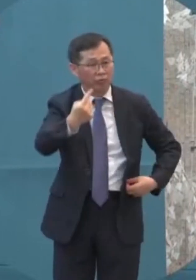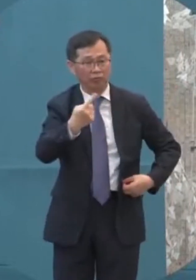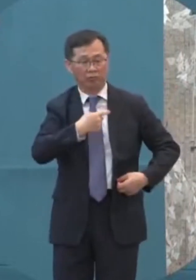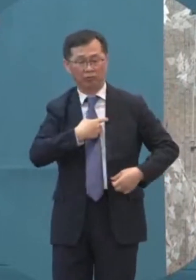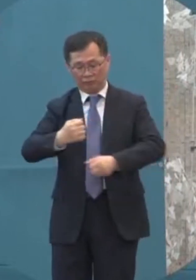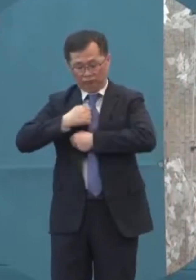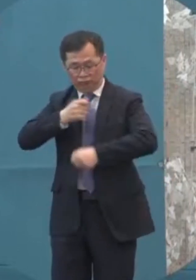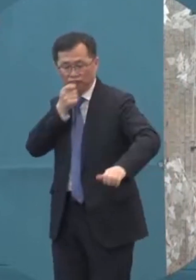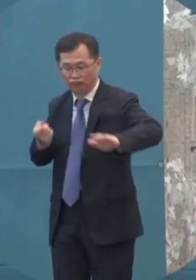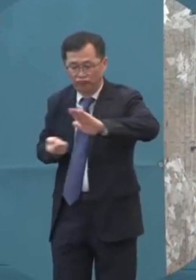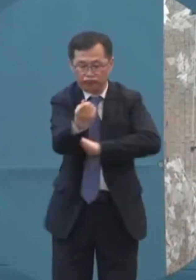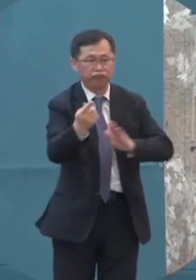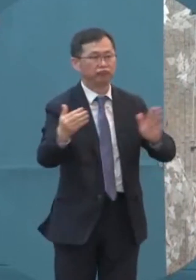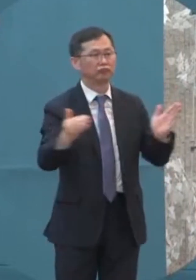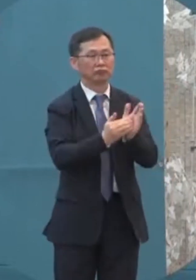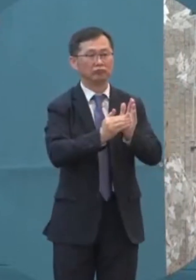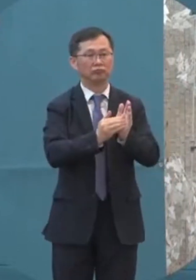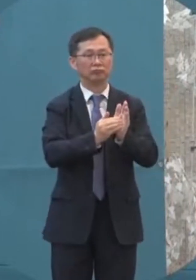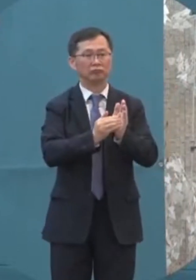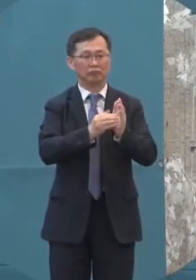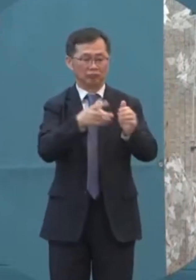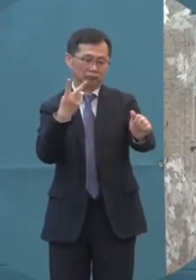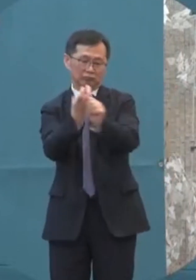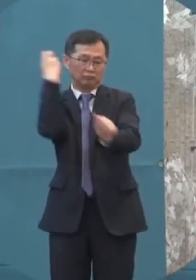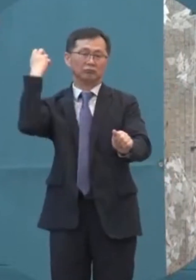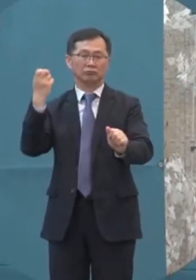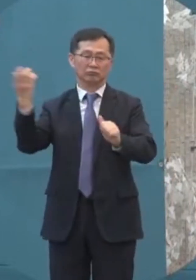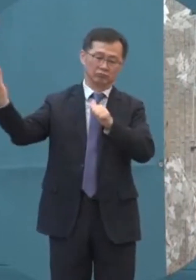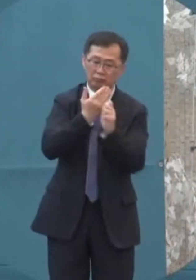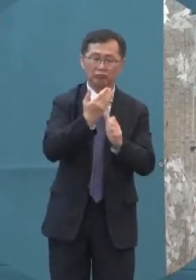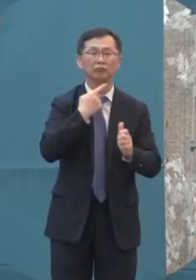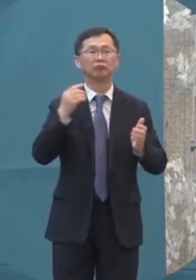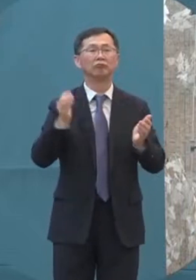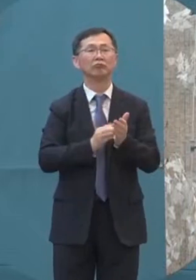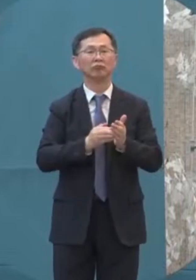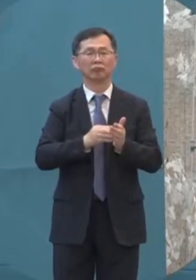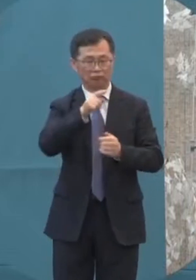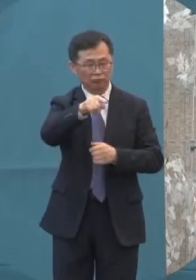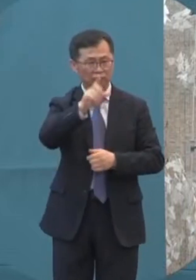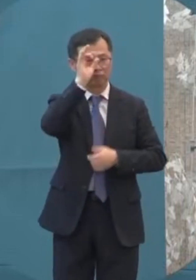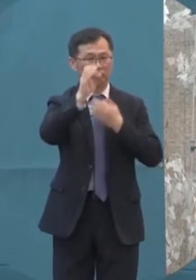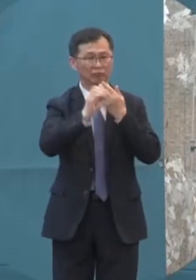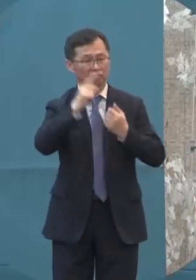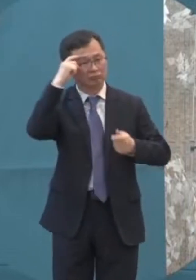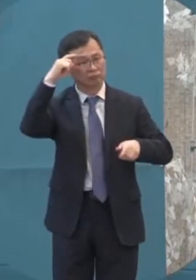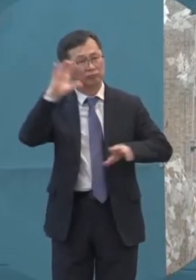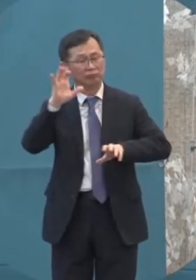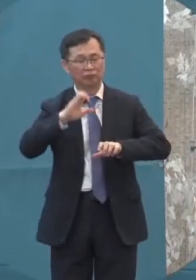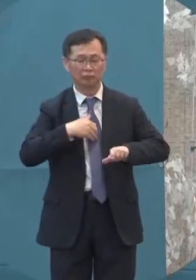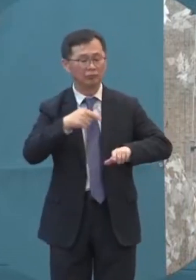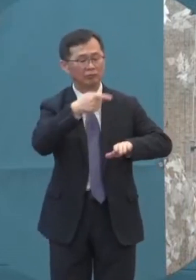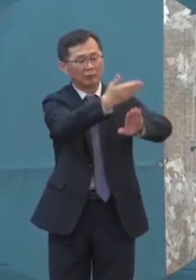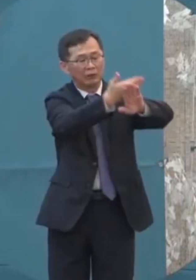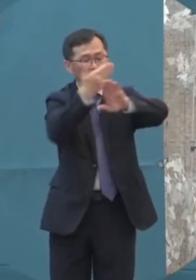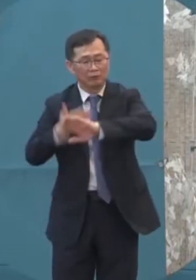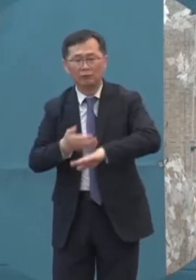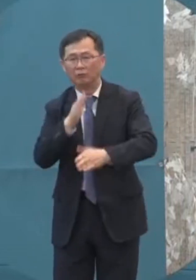비상계엄 선포해가지고 파면당하는 이건 도대체 무엇이 다르기